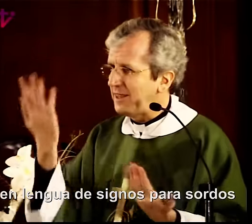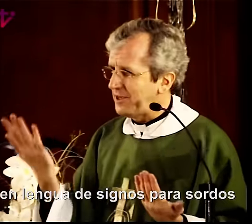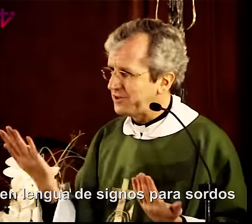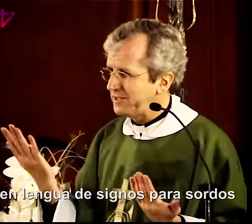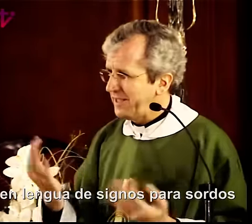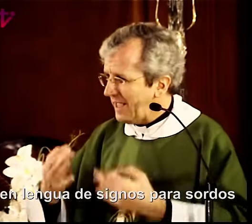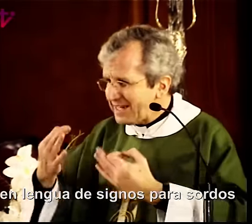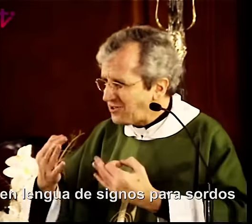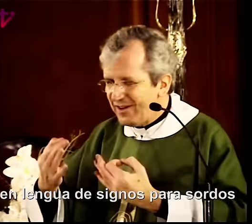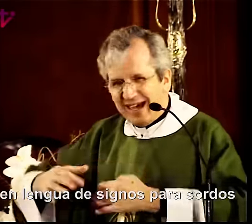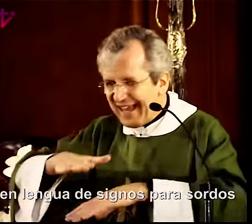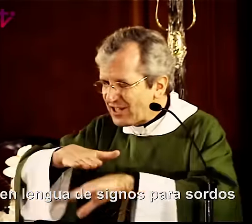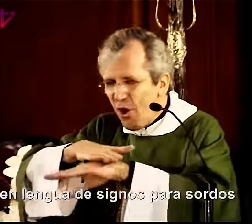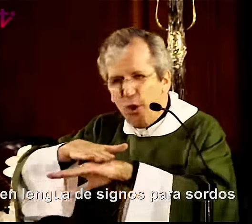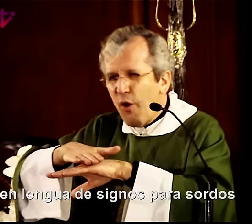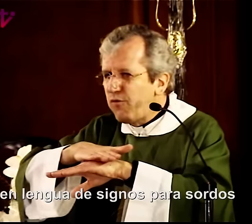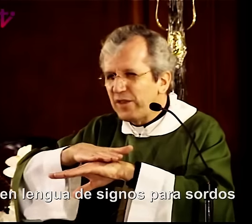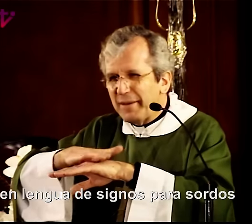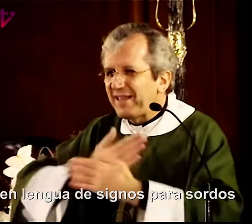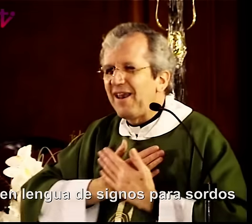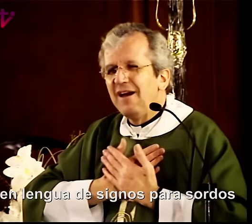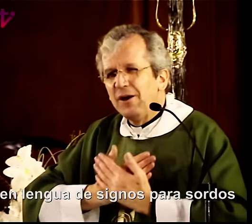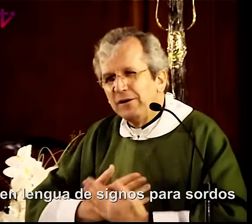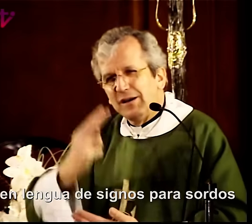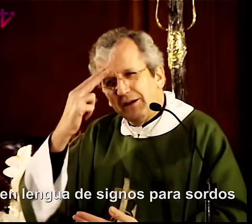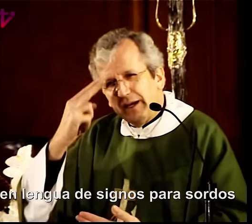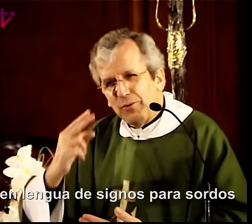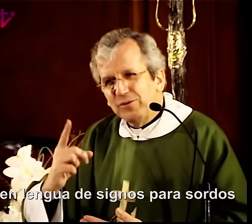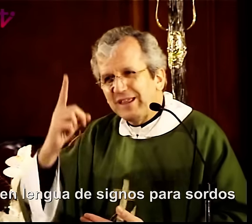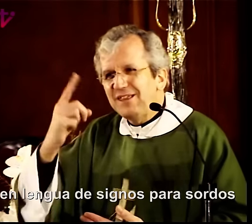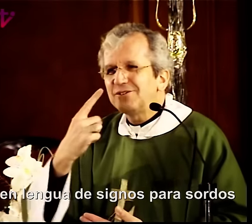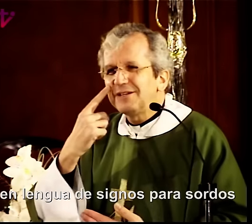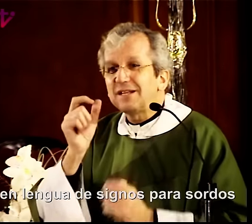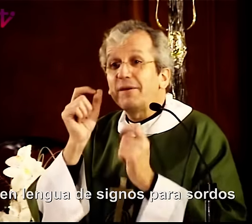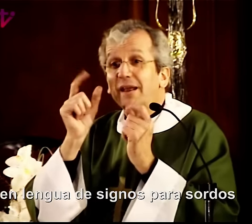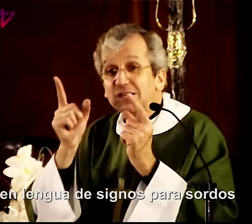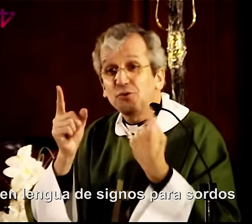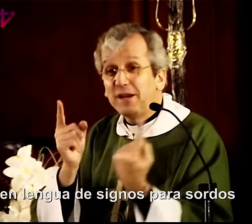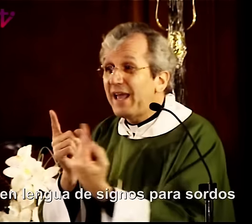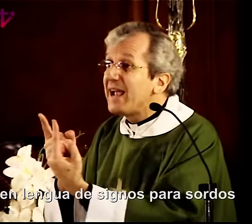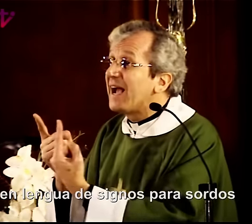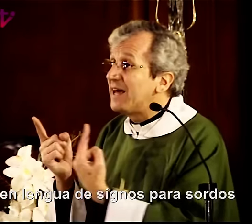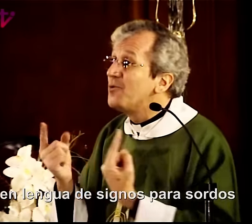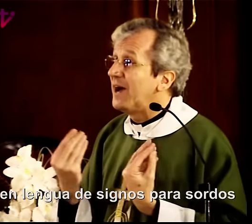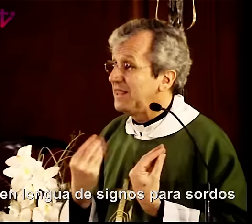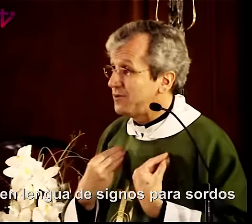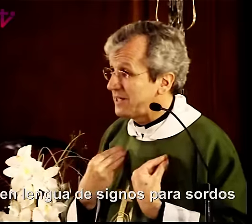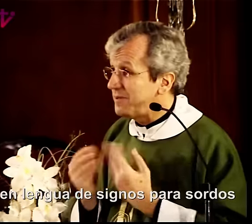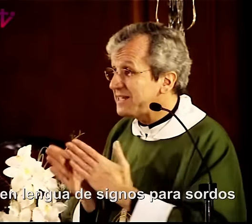Dios. Eso es lo fundamental. La voluntad de Dios, saberla descubrir en cada una de nuestras vidas y